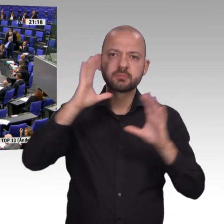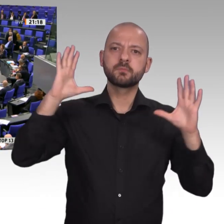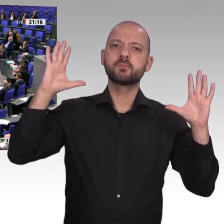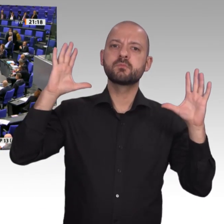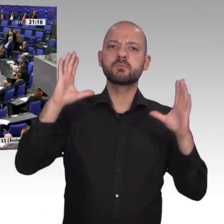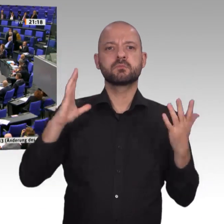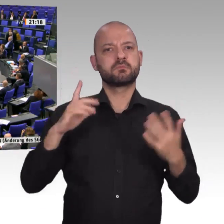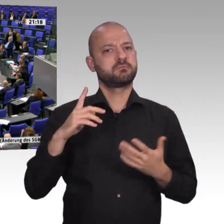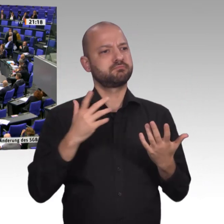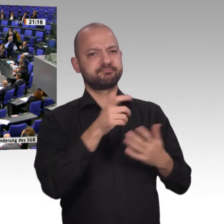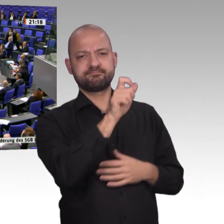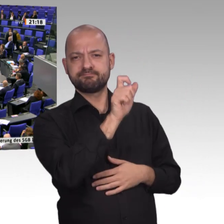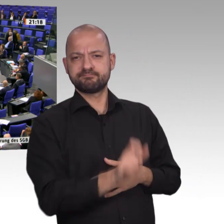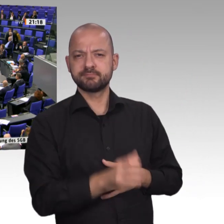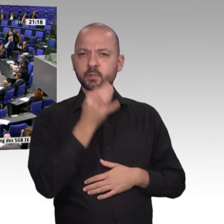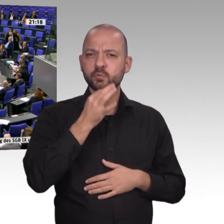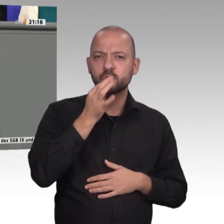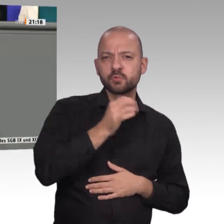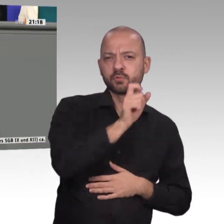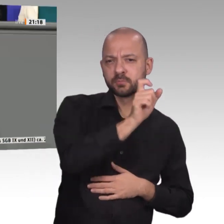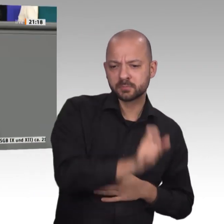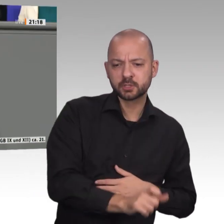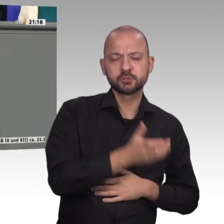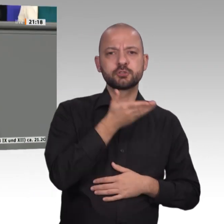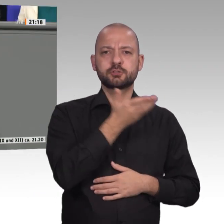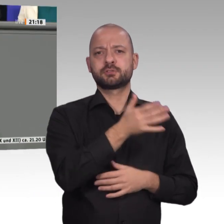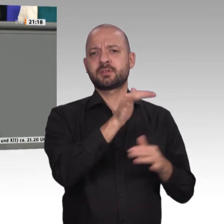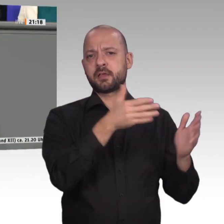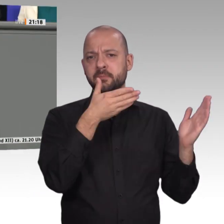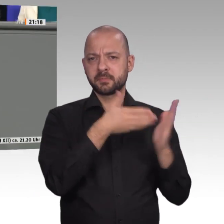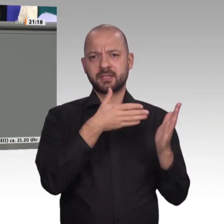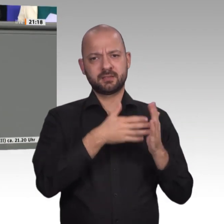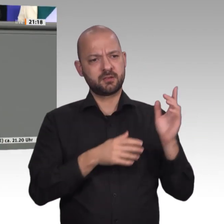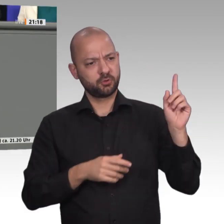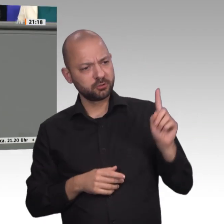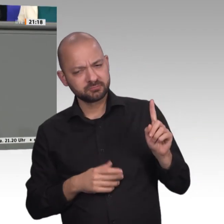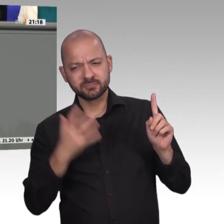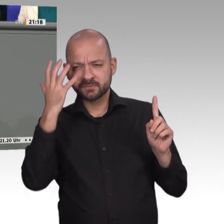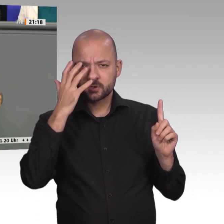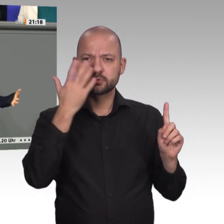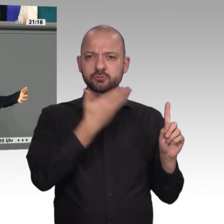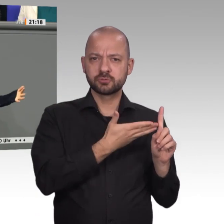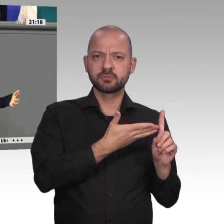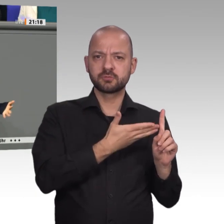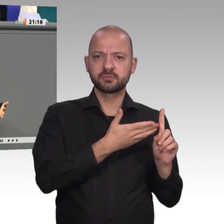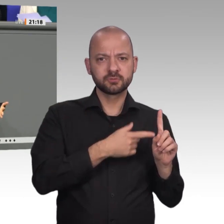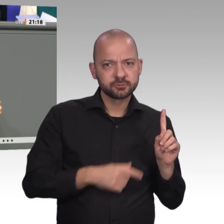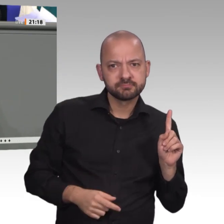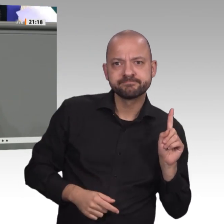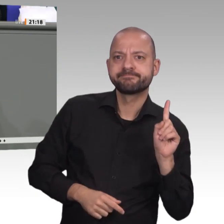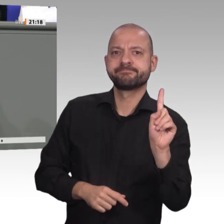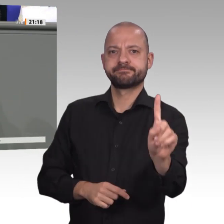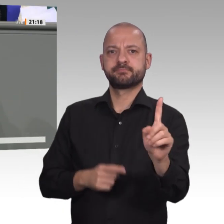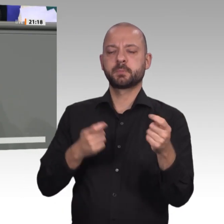normalen Unternehmen beschäftigt werden, und stellen uns dann vor, was ihm geantwortet wird, nicht etwa, welche